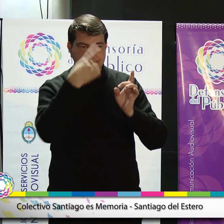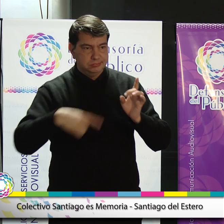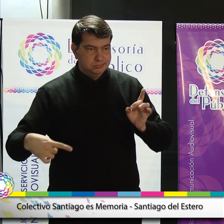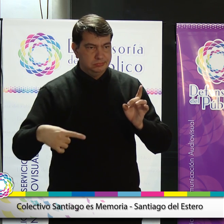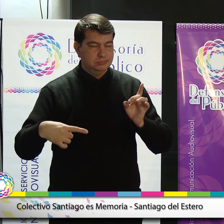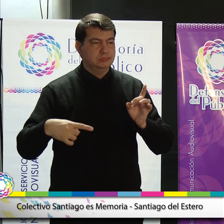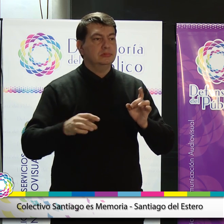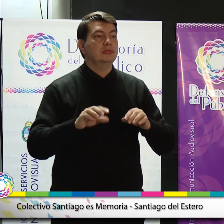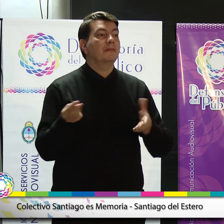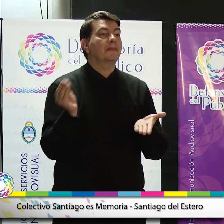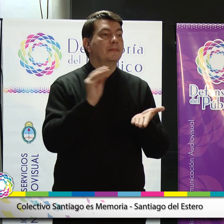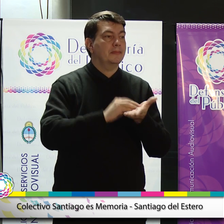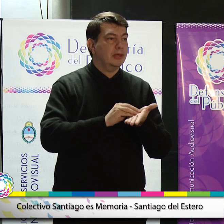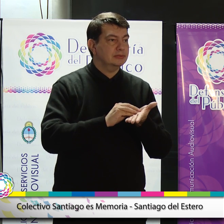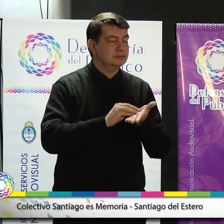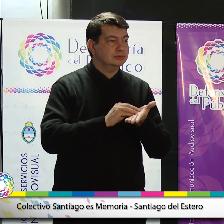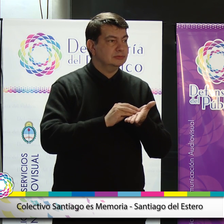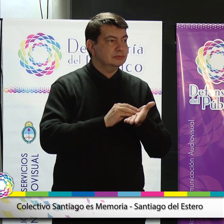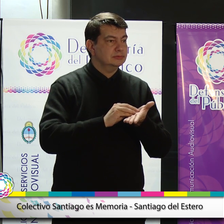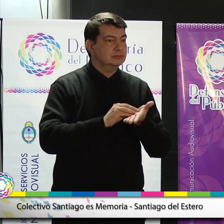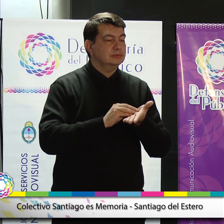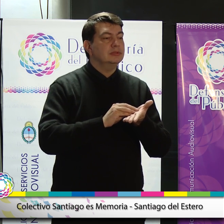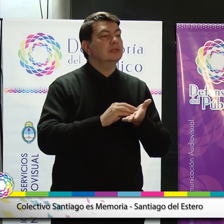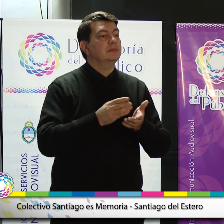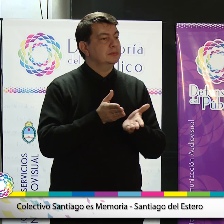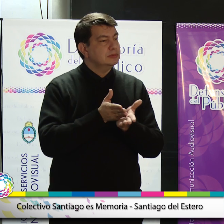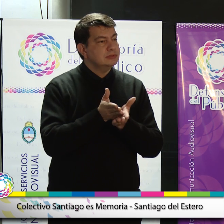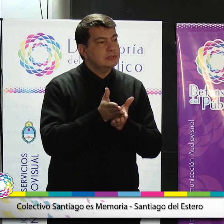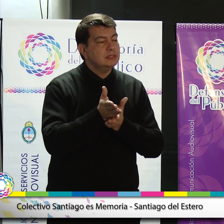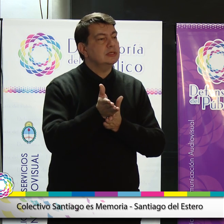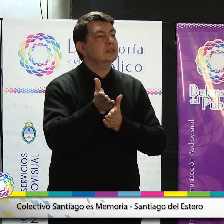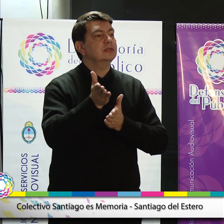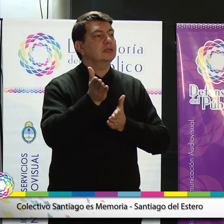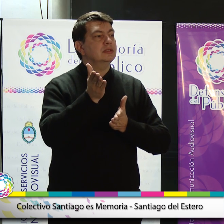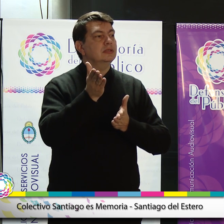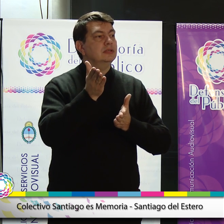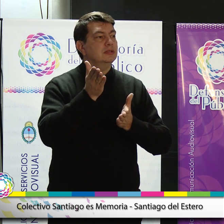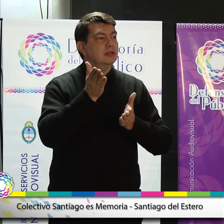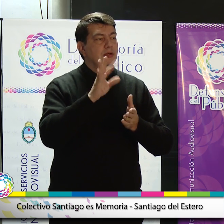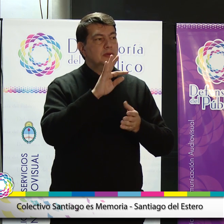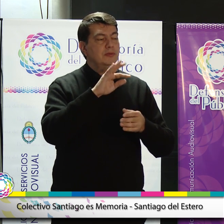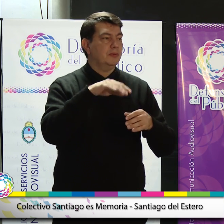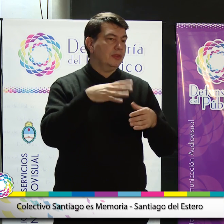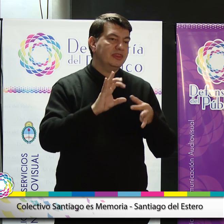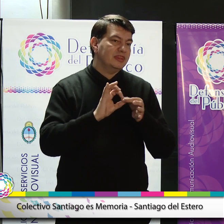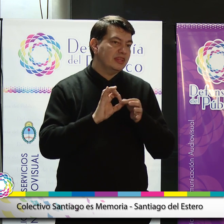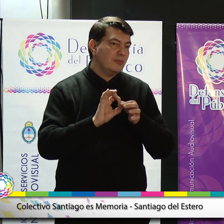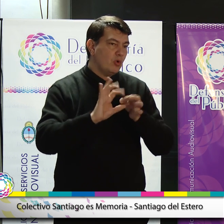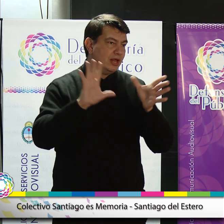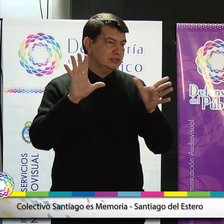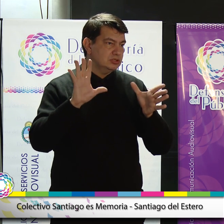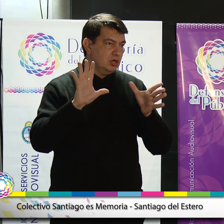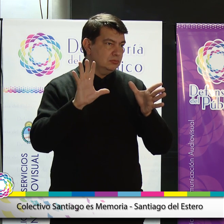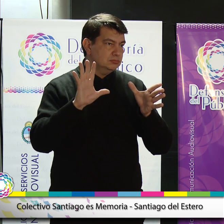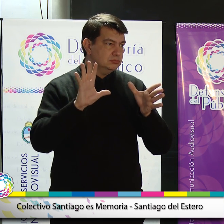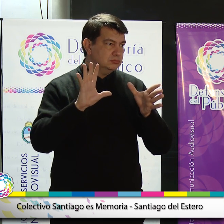solicitamos que insista en la democratización de la democratización de